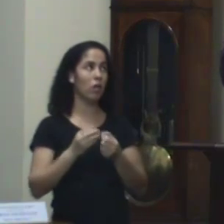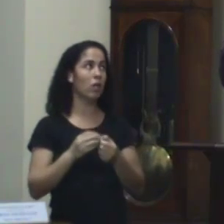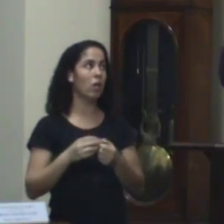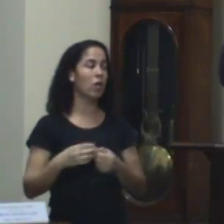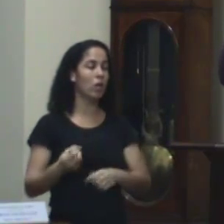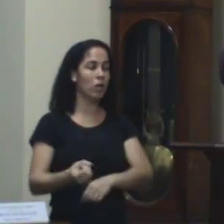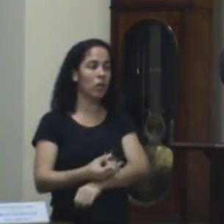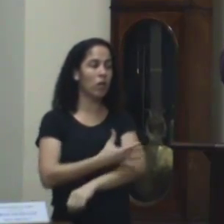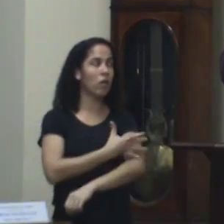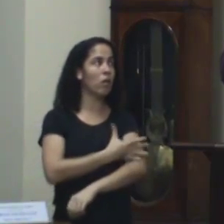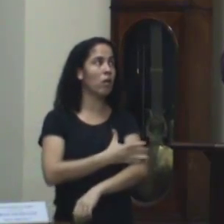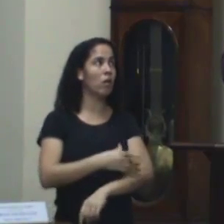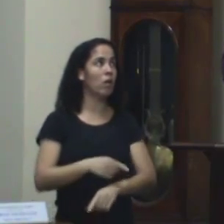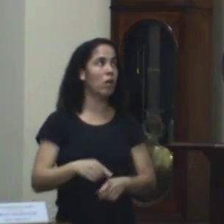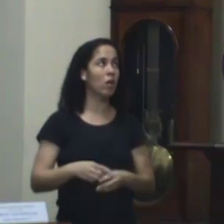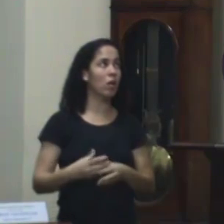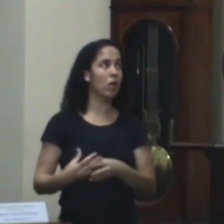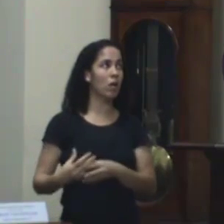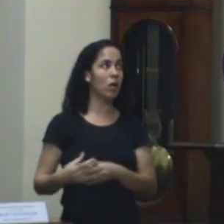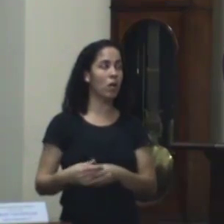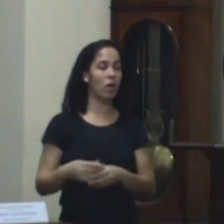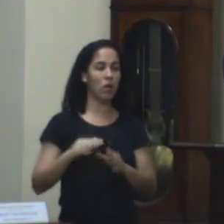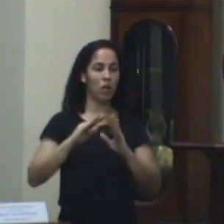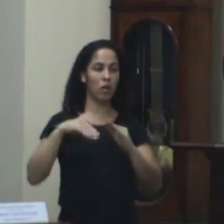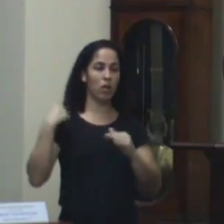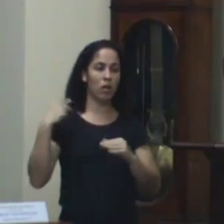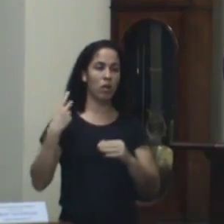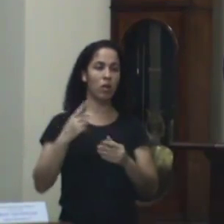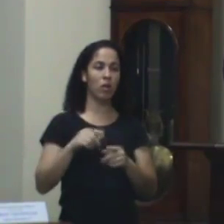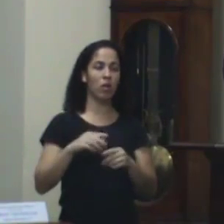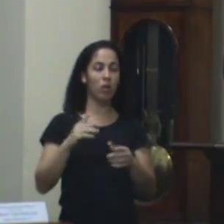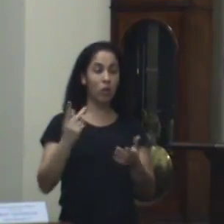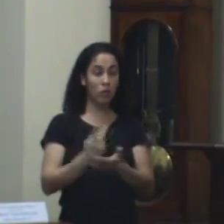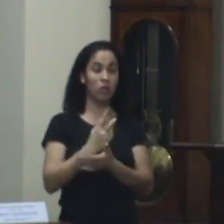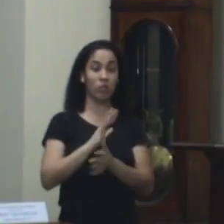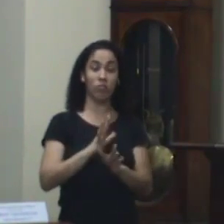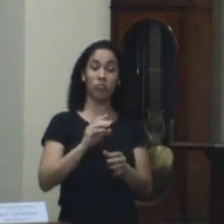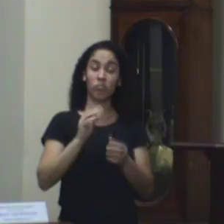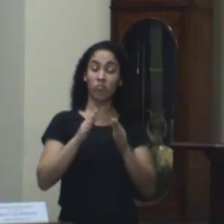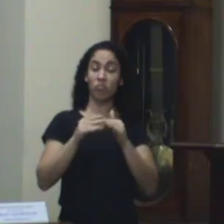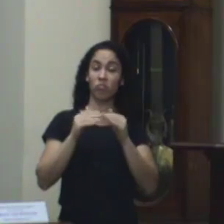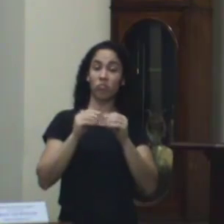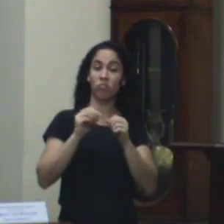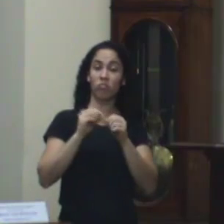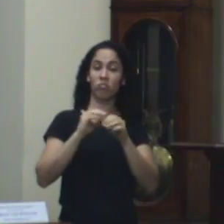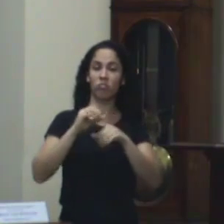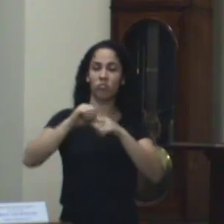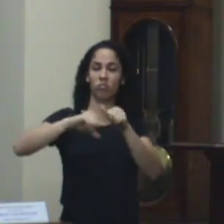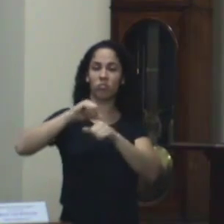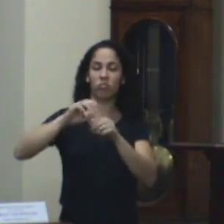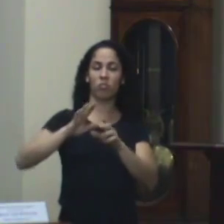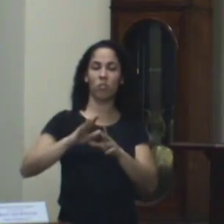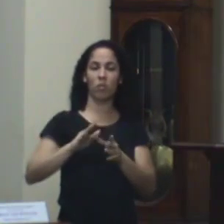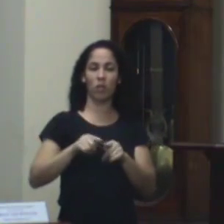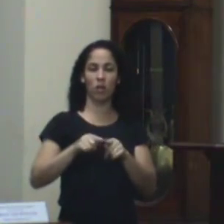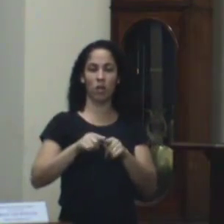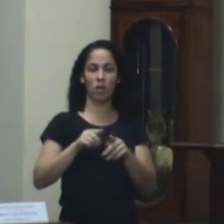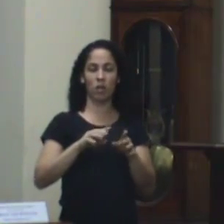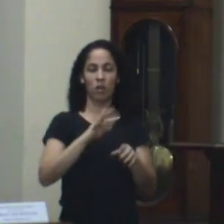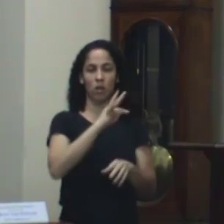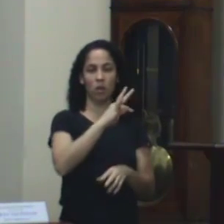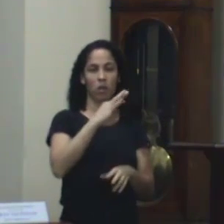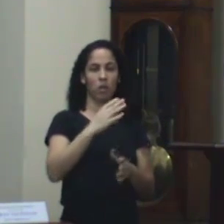muito emocionado de ver a ação da Câmara efetiva lá e de receber os parabéns tanto da equipe do Tribunal de Contas e de